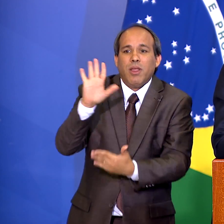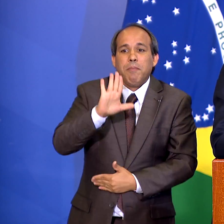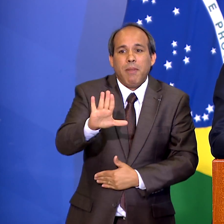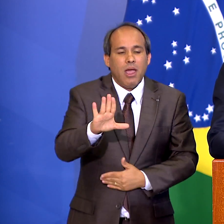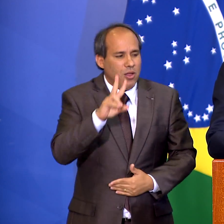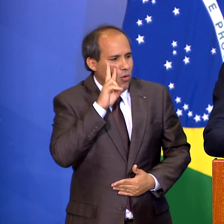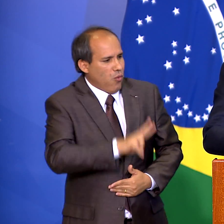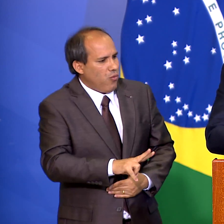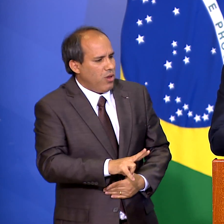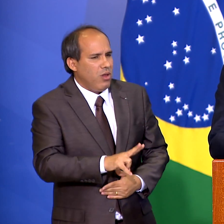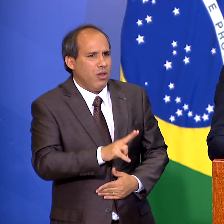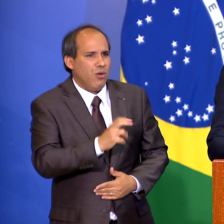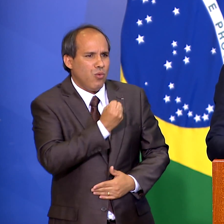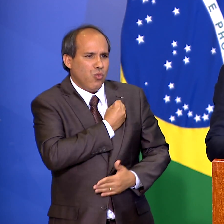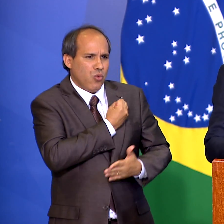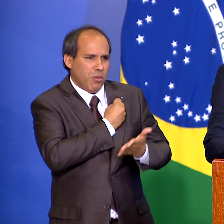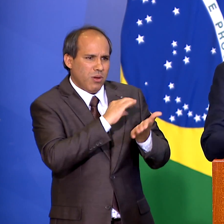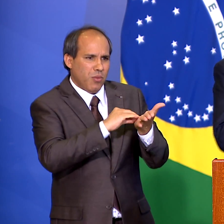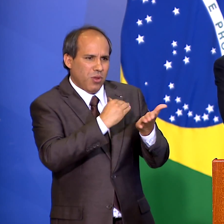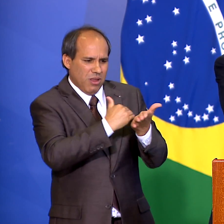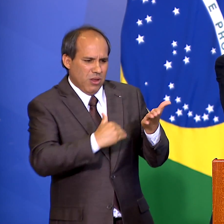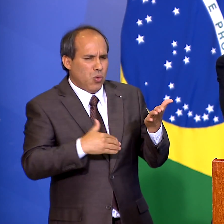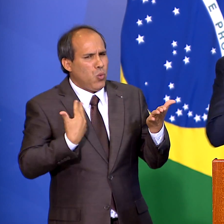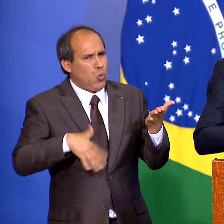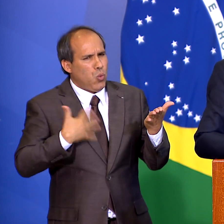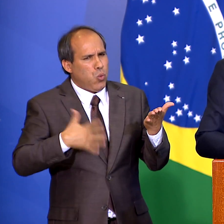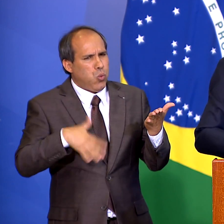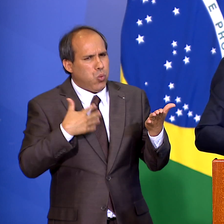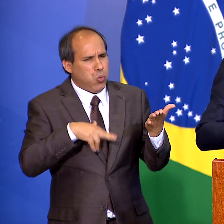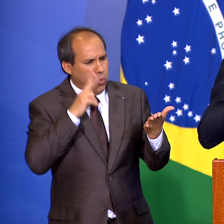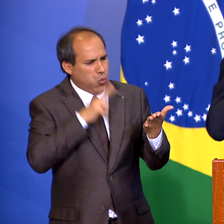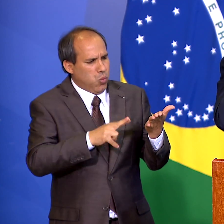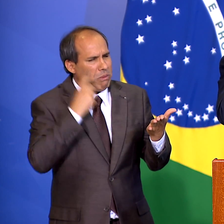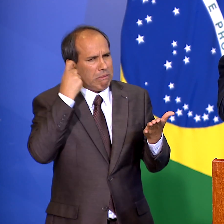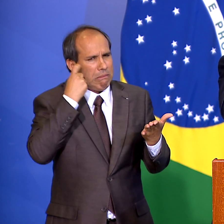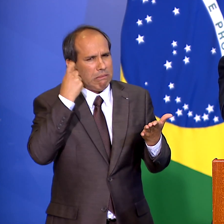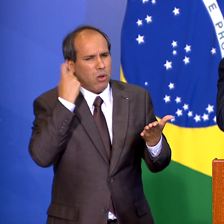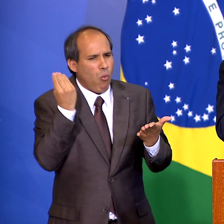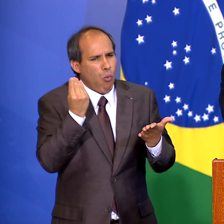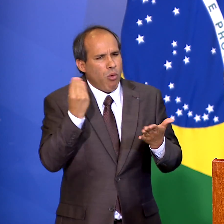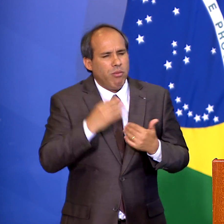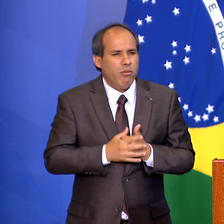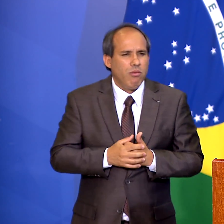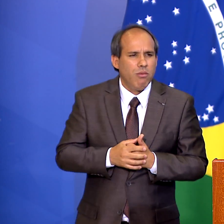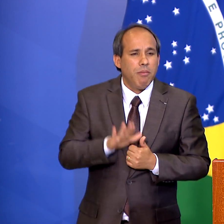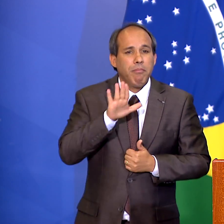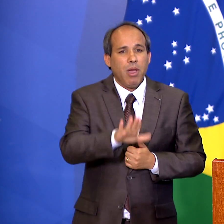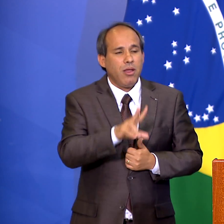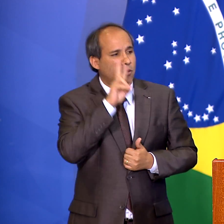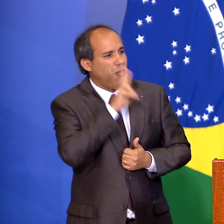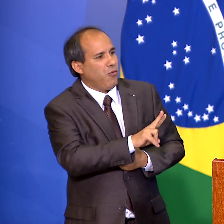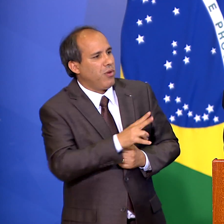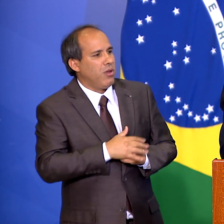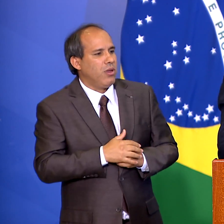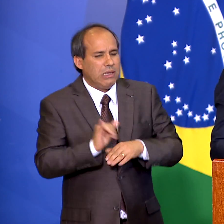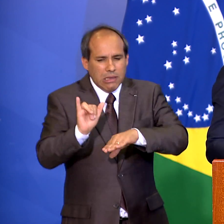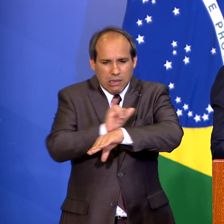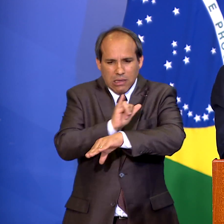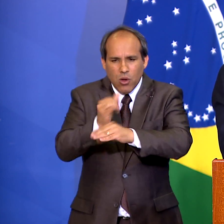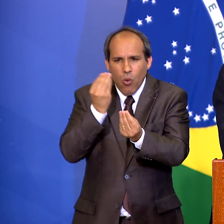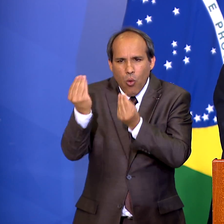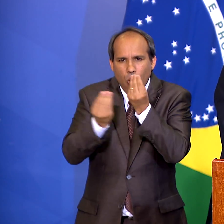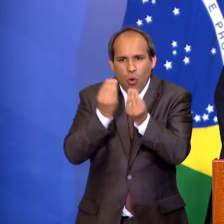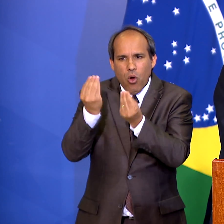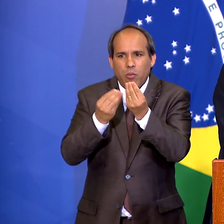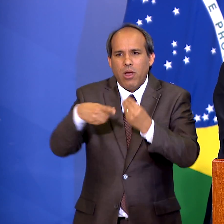são bastante grandes, né? E a gente fica preocupado com isso aí. Mas buscamos alternativa para atender